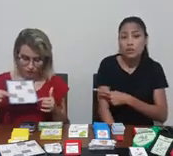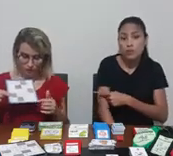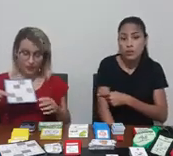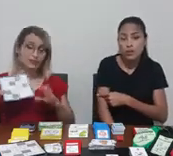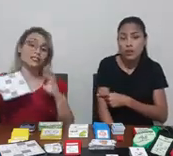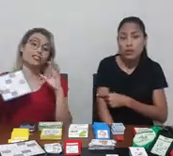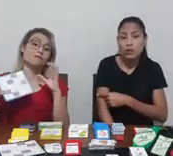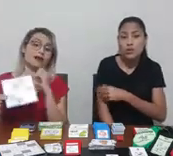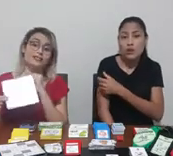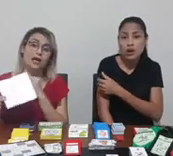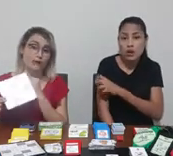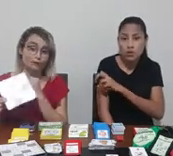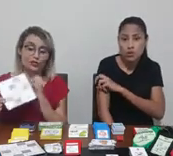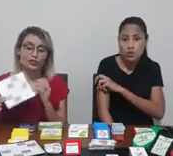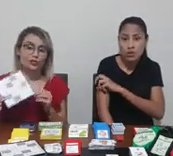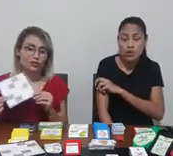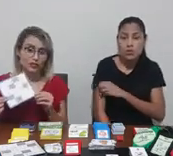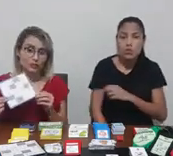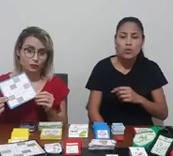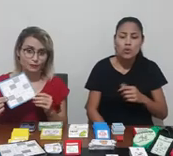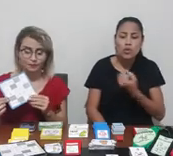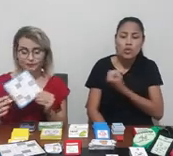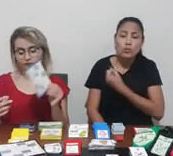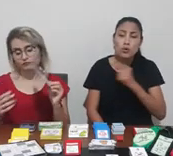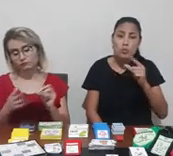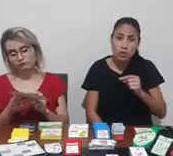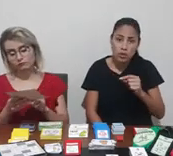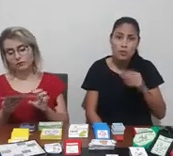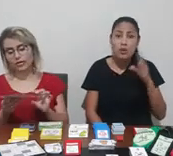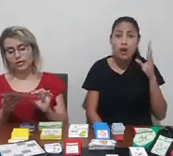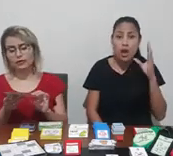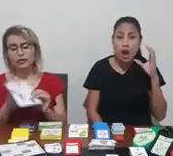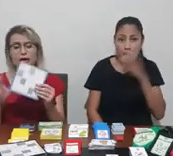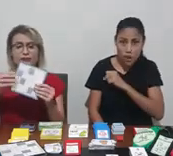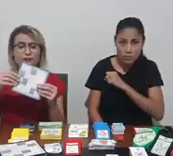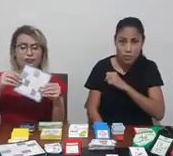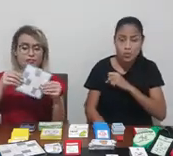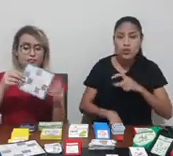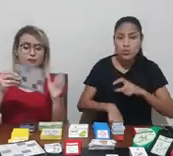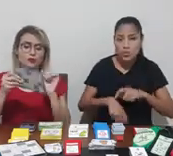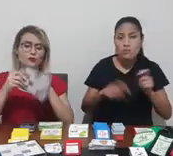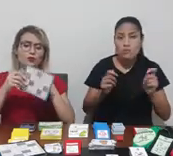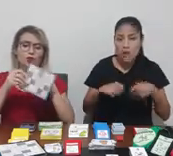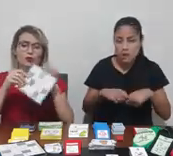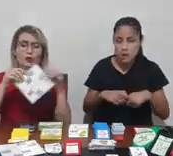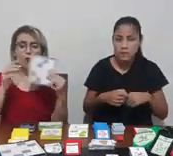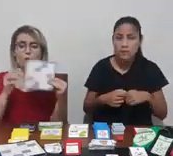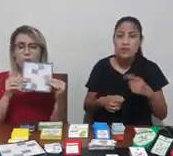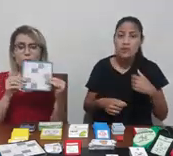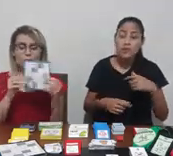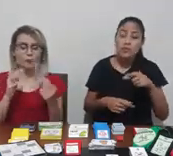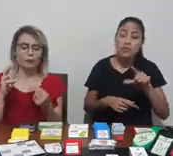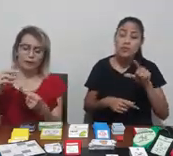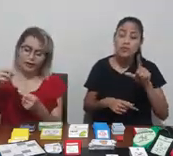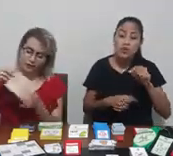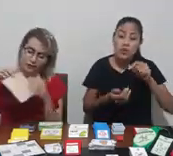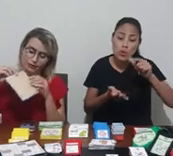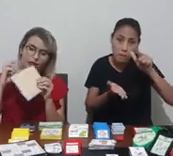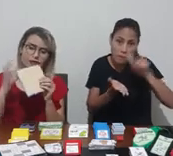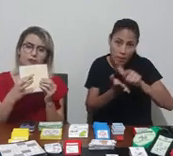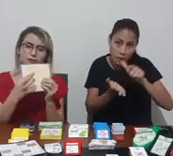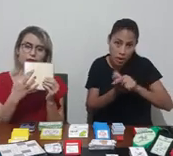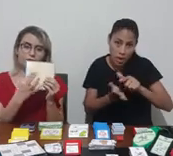números para que seja mais rápido e a gente ganhe tempo, tá? Aí veja, sempre eu escolho o papel